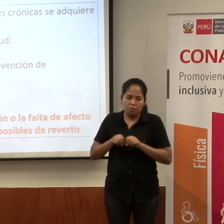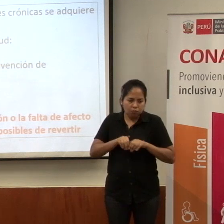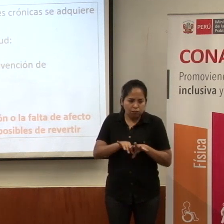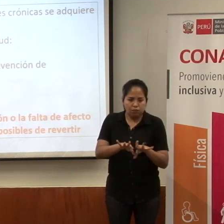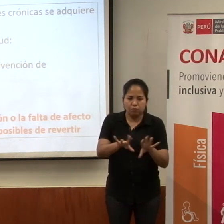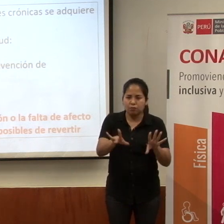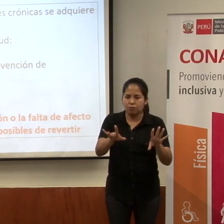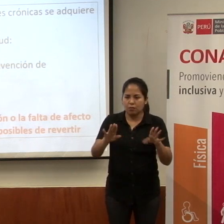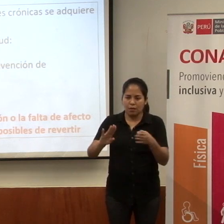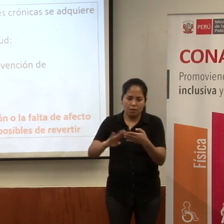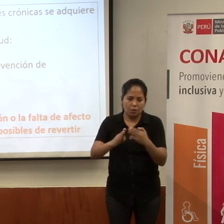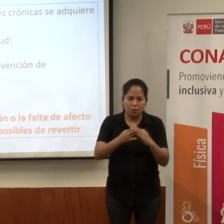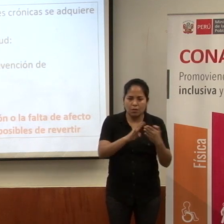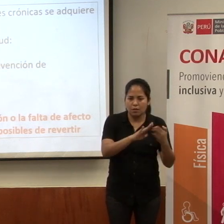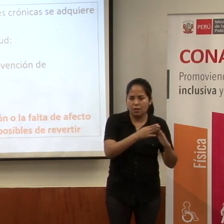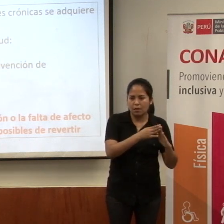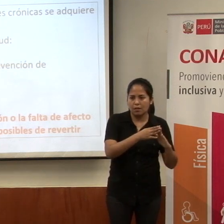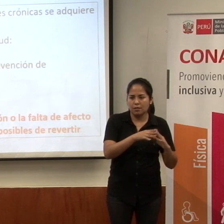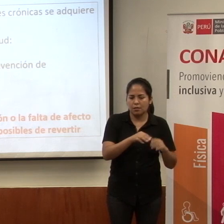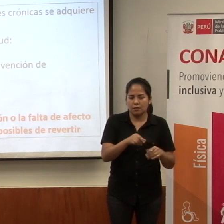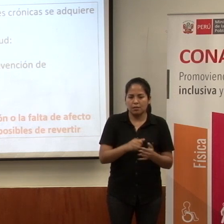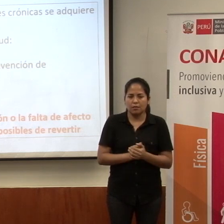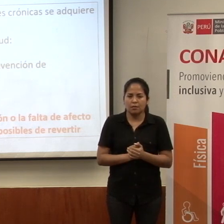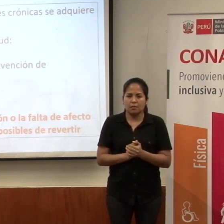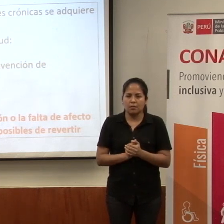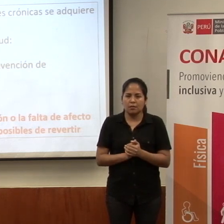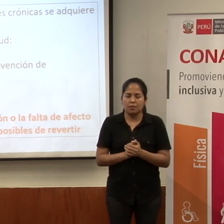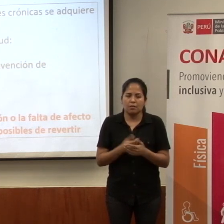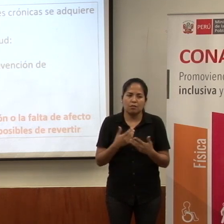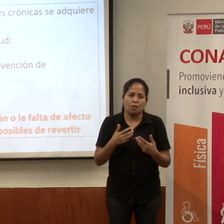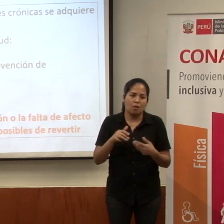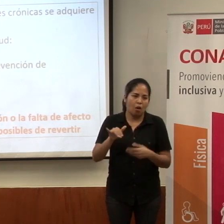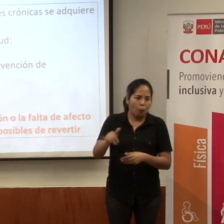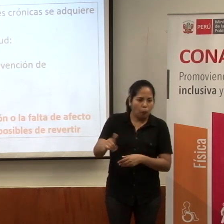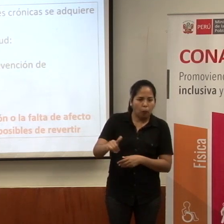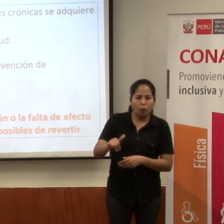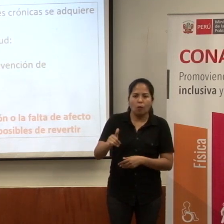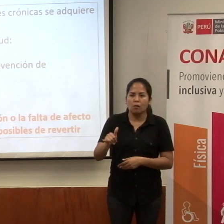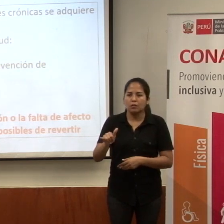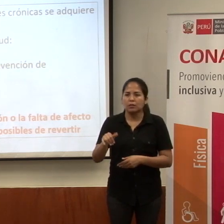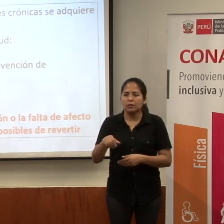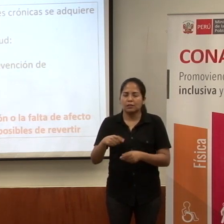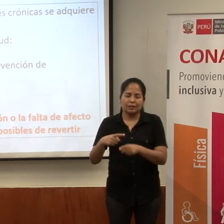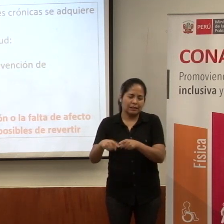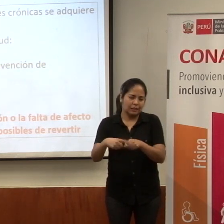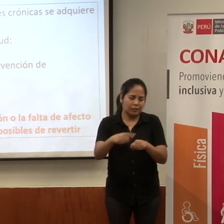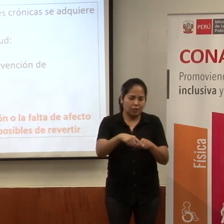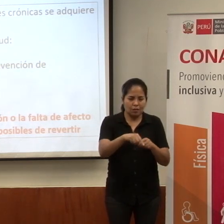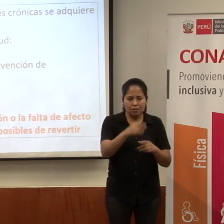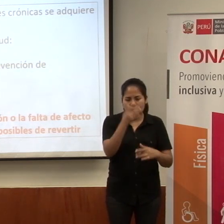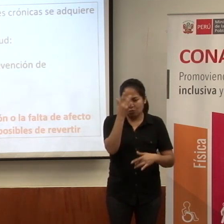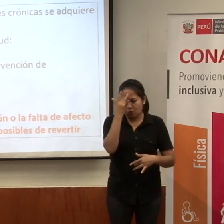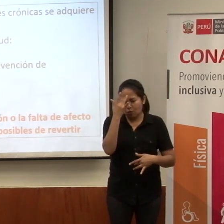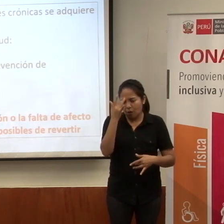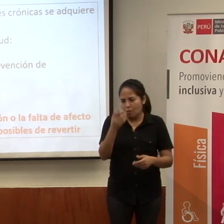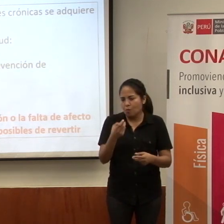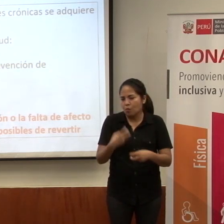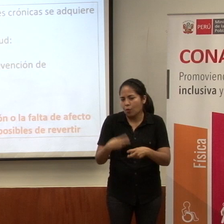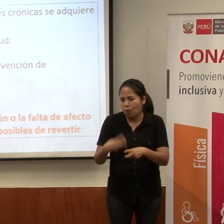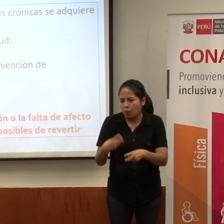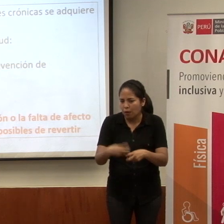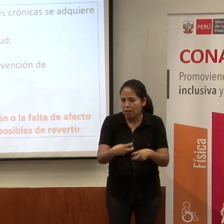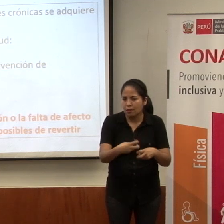las familias y a los sistemas de salud, la obesidad, la hipercolesterolemia, los infartos, ¿no?,